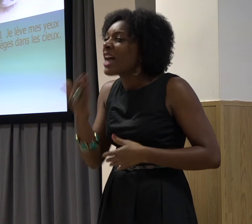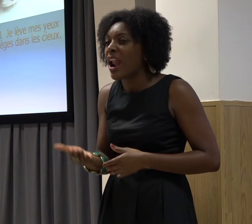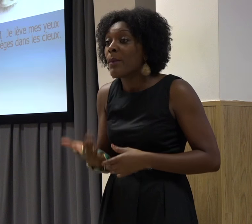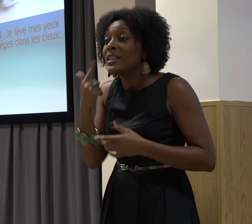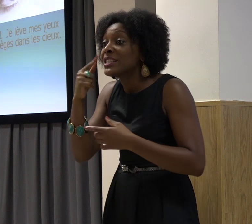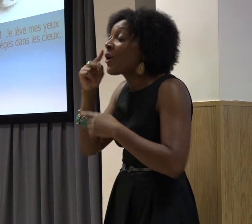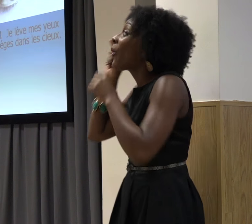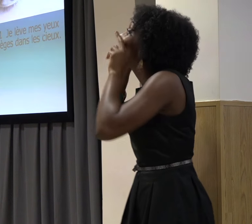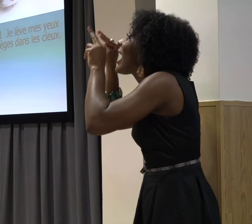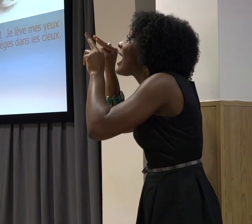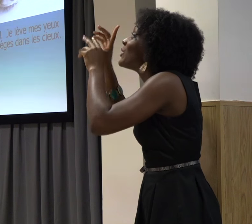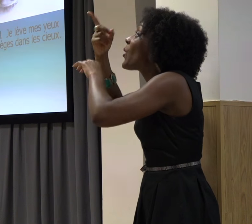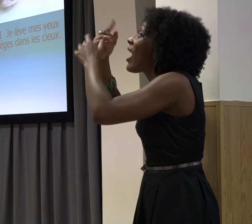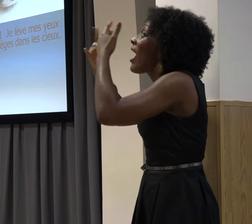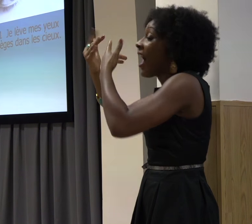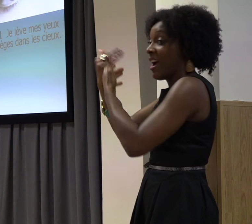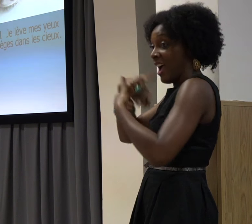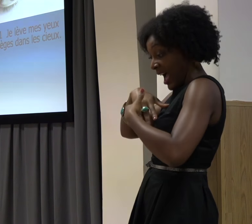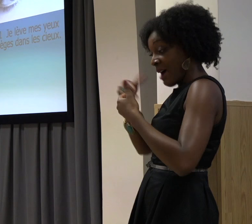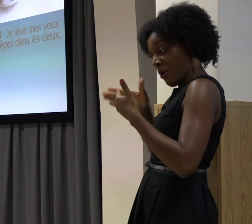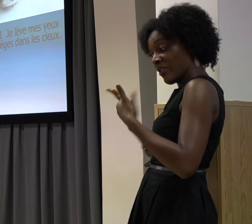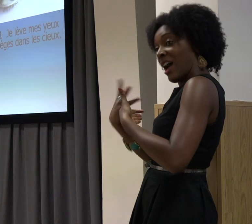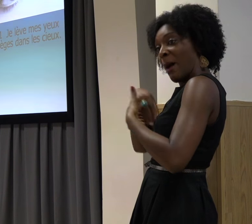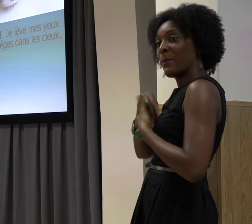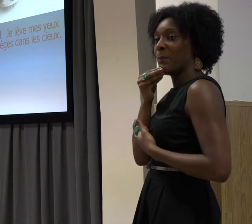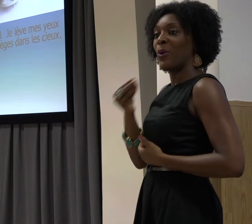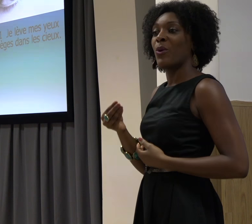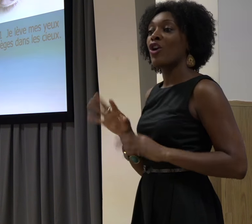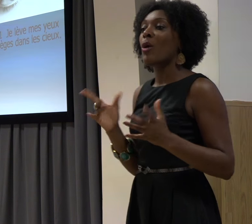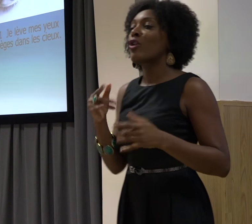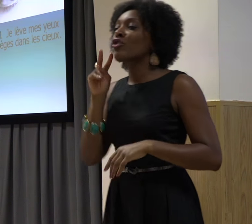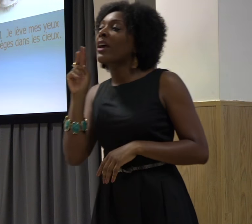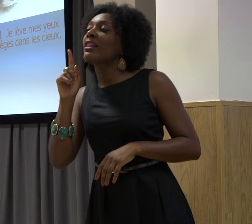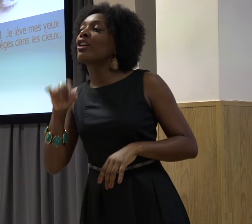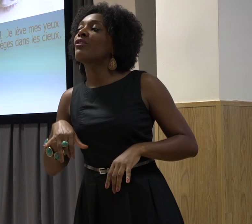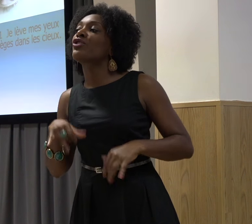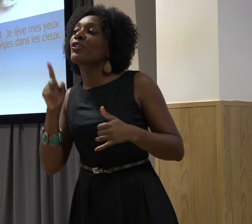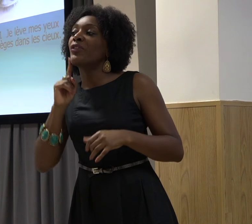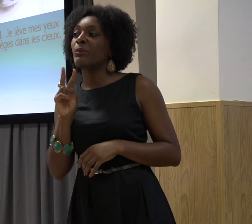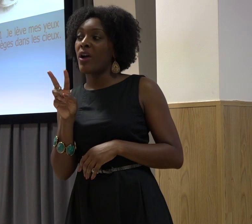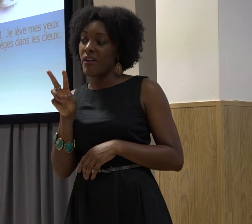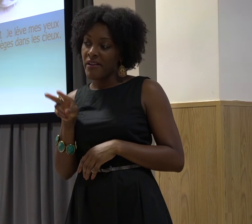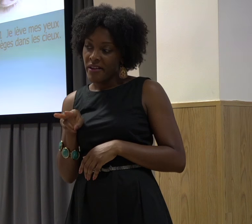Comment est-ce que je regarde la femme ou la jeune fille qui est en face de moi, qui est autour de moi?